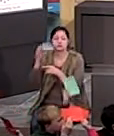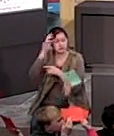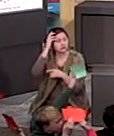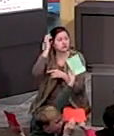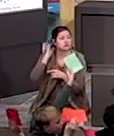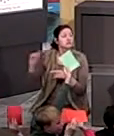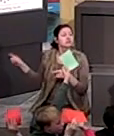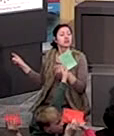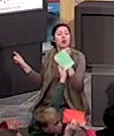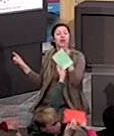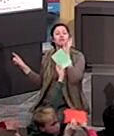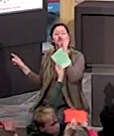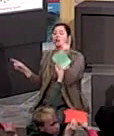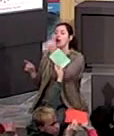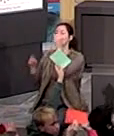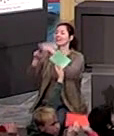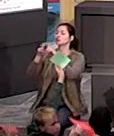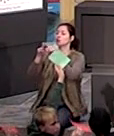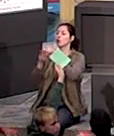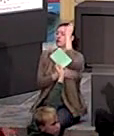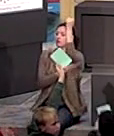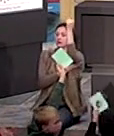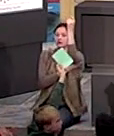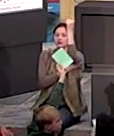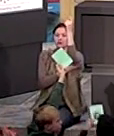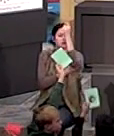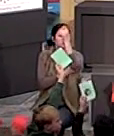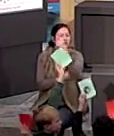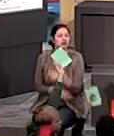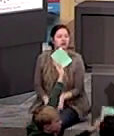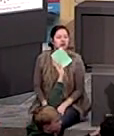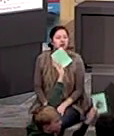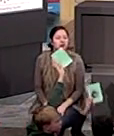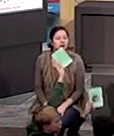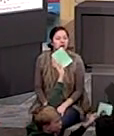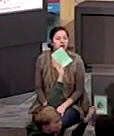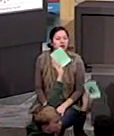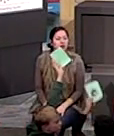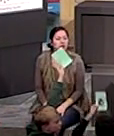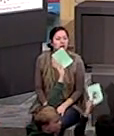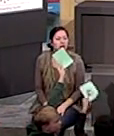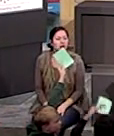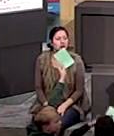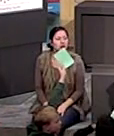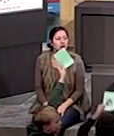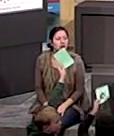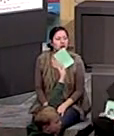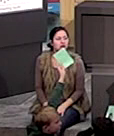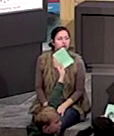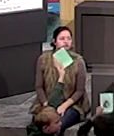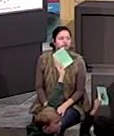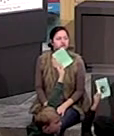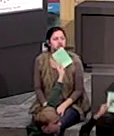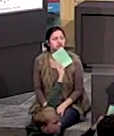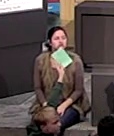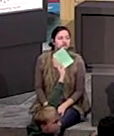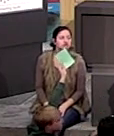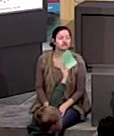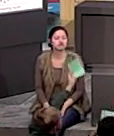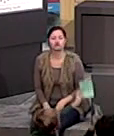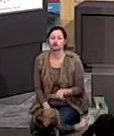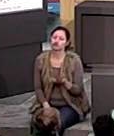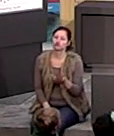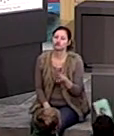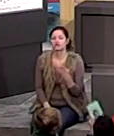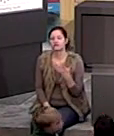Oké, mag ik even alleen de groene kaarten zien? Alleen de groene kaarten. Dat zijn er, nou ik denk dat ik dat eens even op